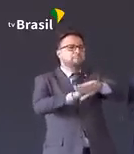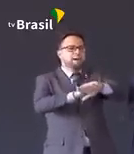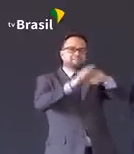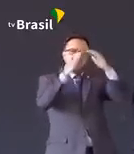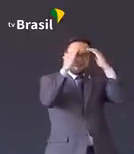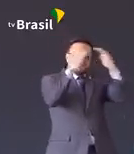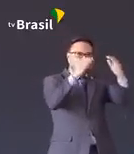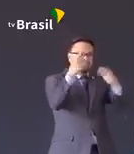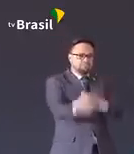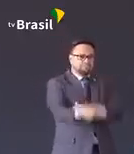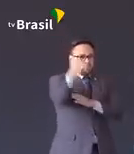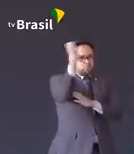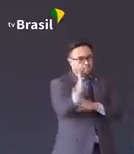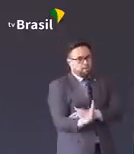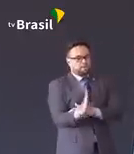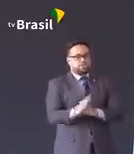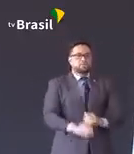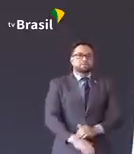respeitadas do Brasil.